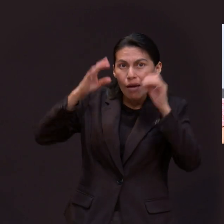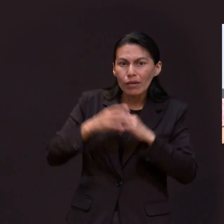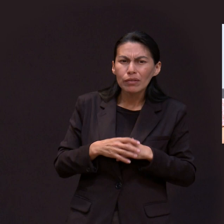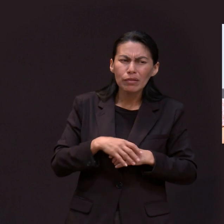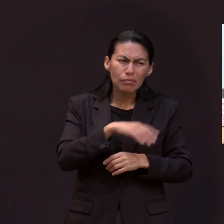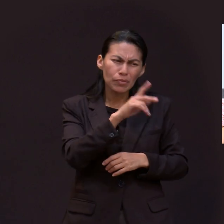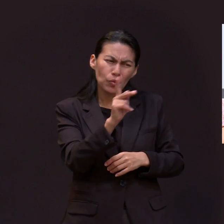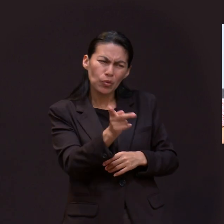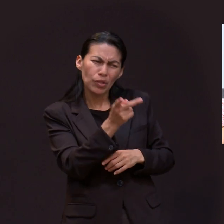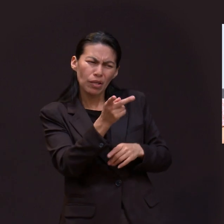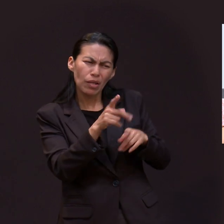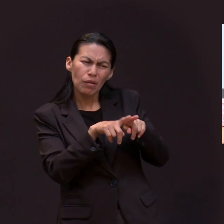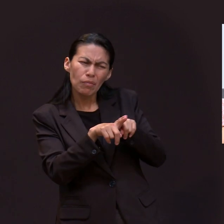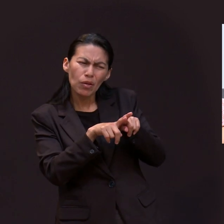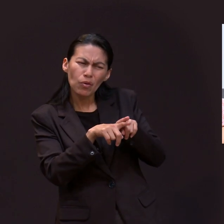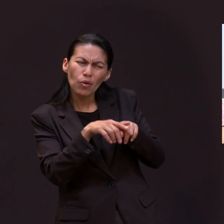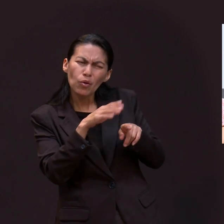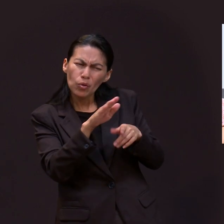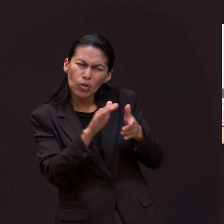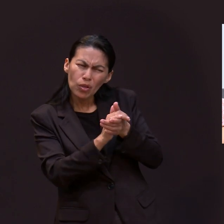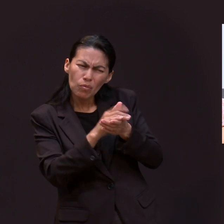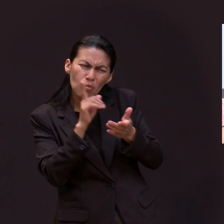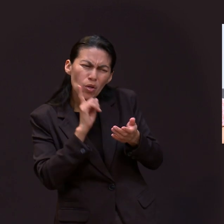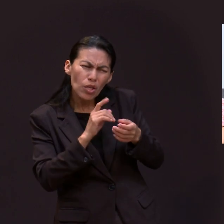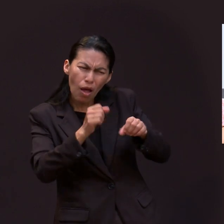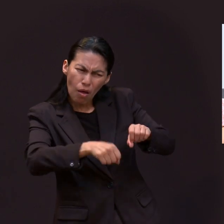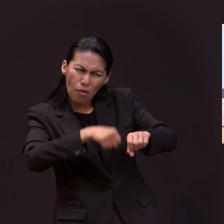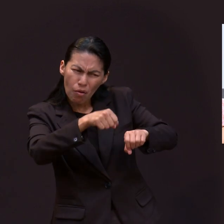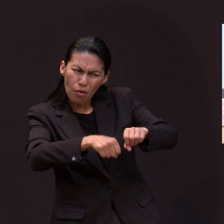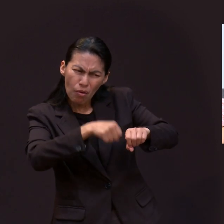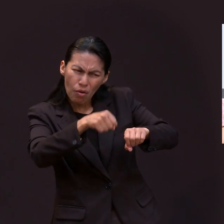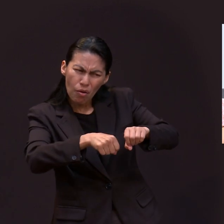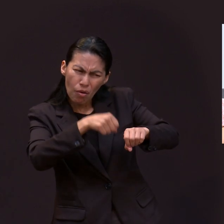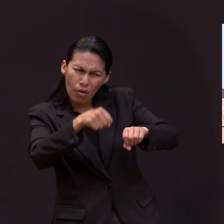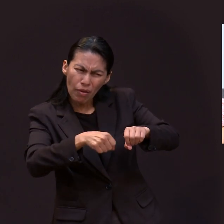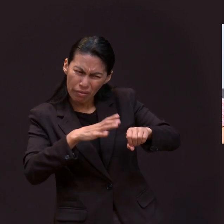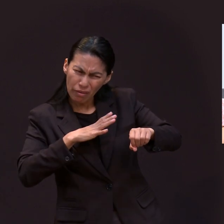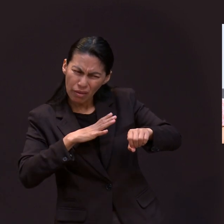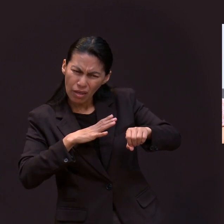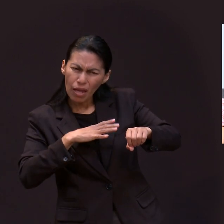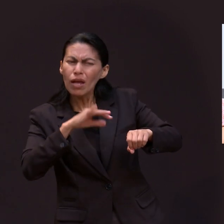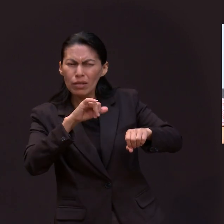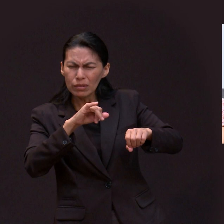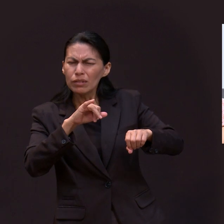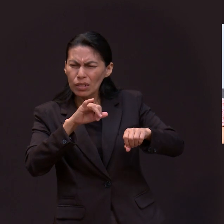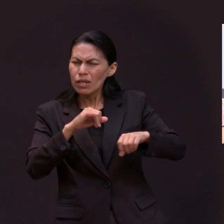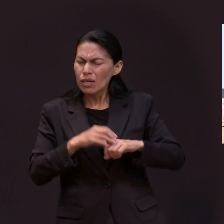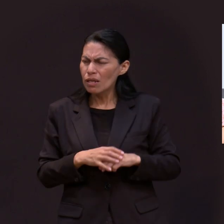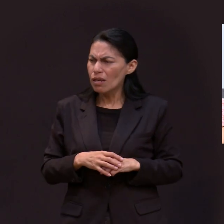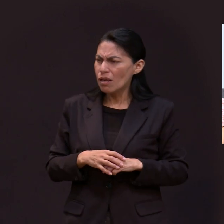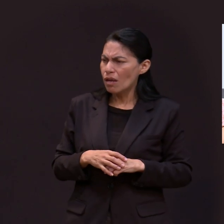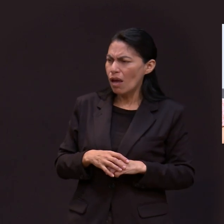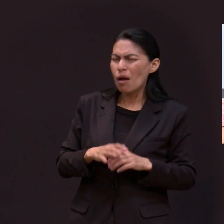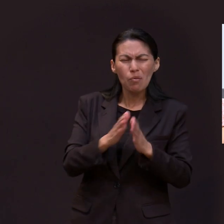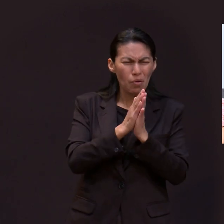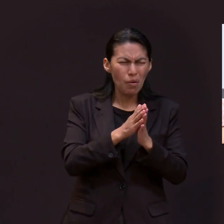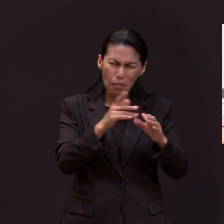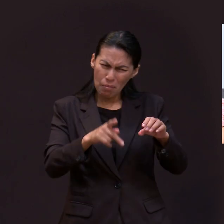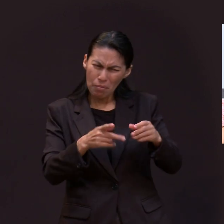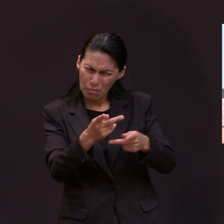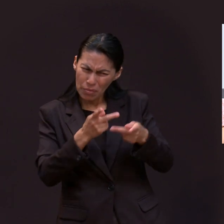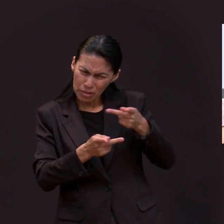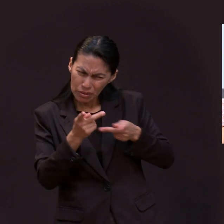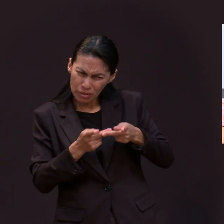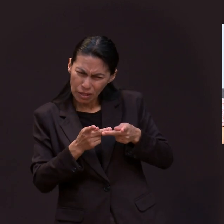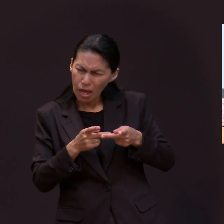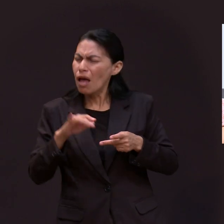su esposa no tiene un molino de mano me dice si éste no sabe que me lo prestas y siente en un pedestal